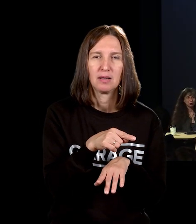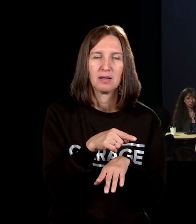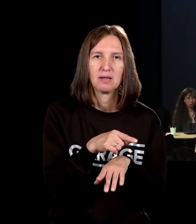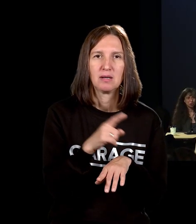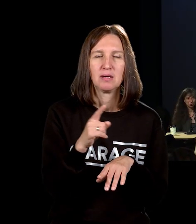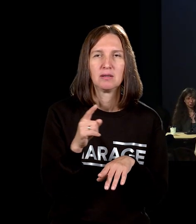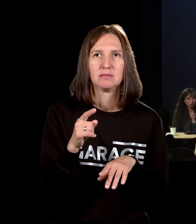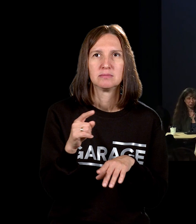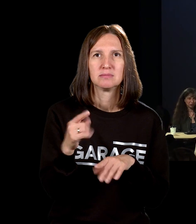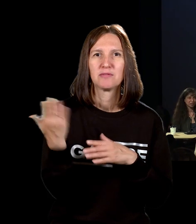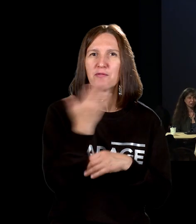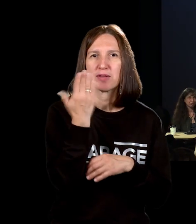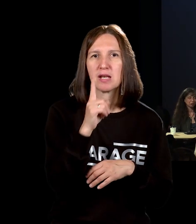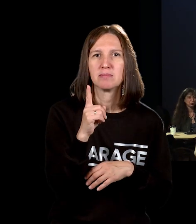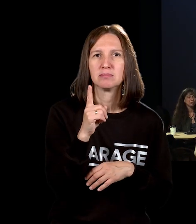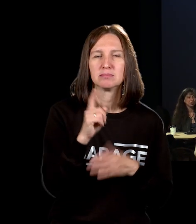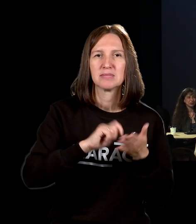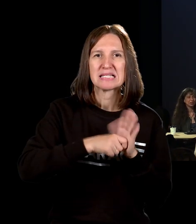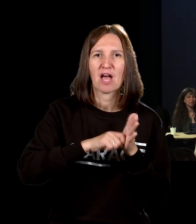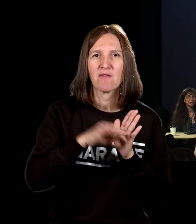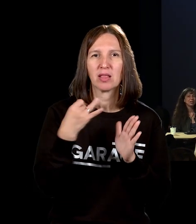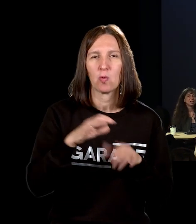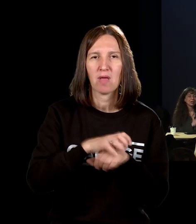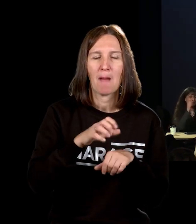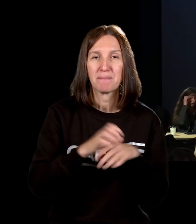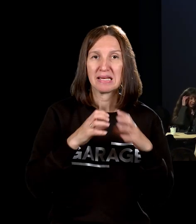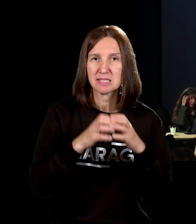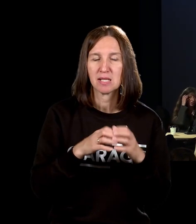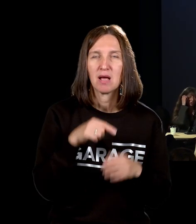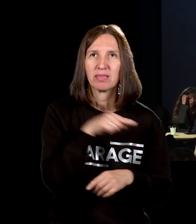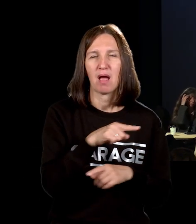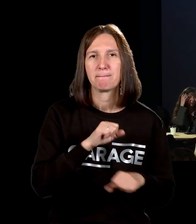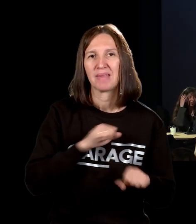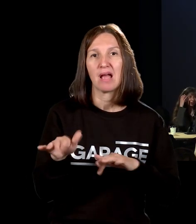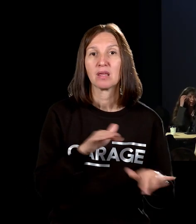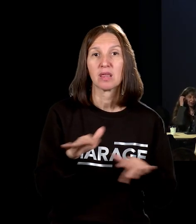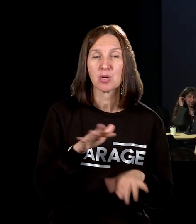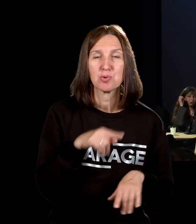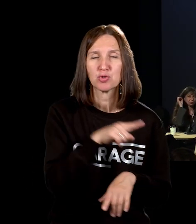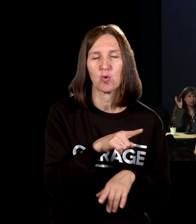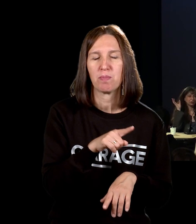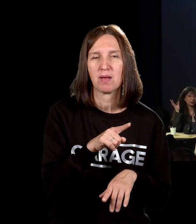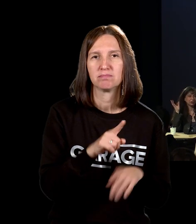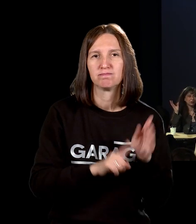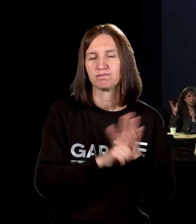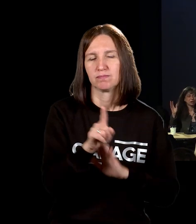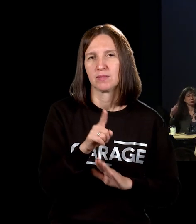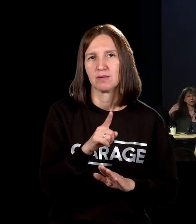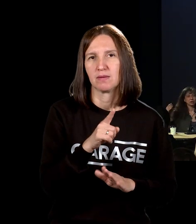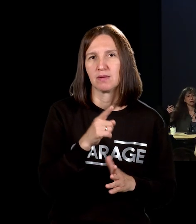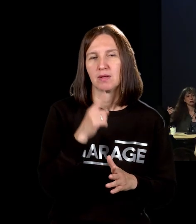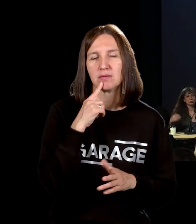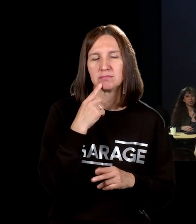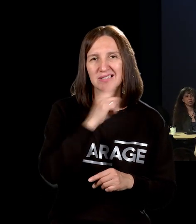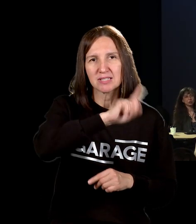герою, чтобы отучить его, заставить его разлюбить насилие, насильно раскрывают глаза и заставляют его, не отводя глаз, смотреть